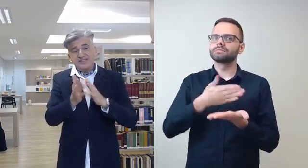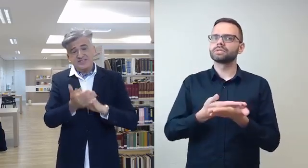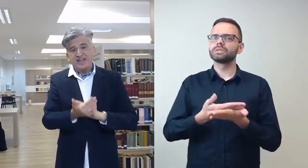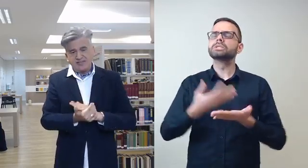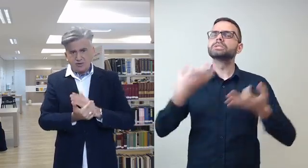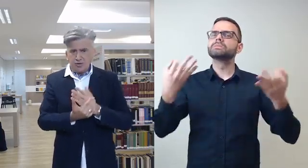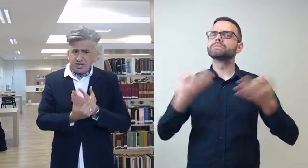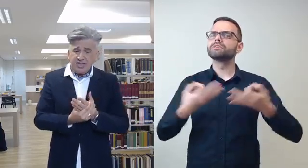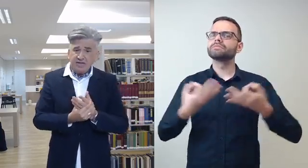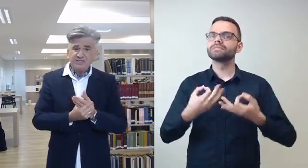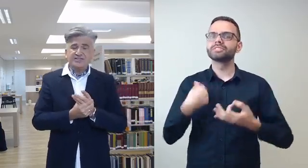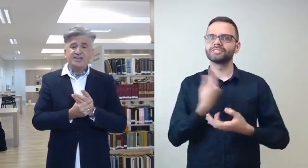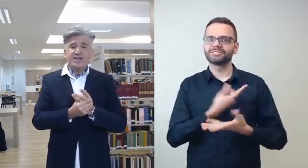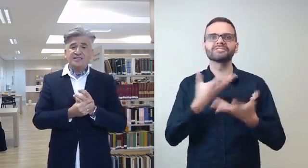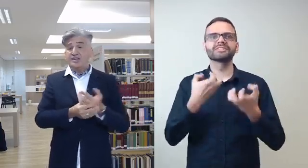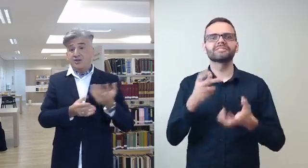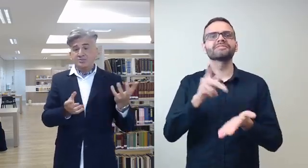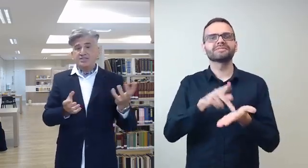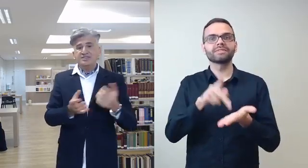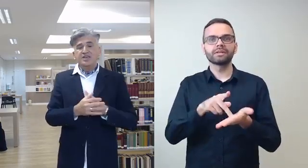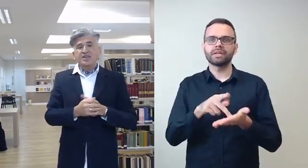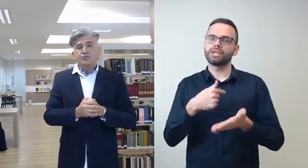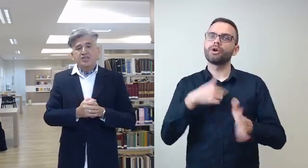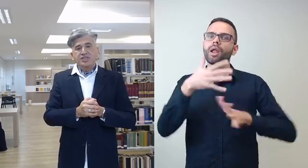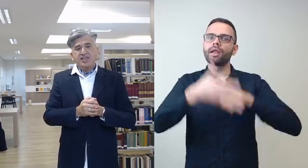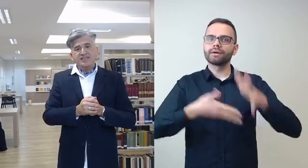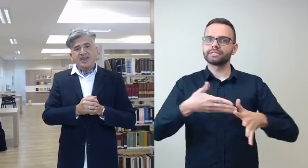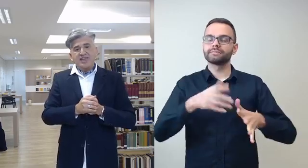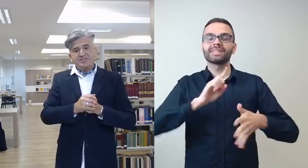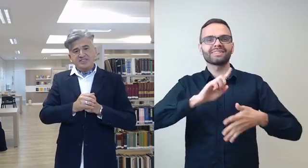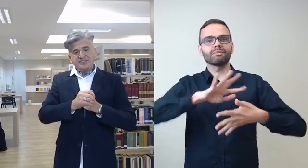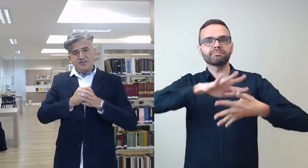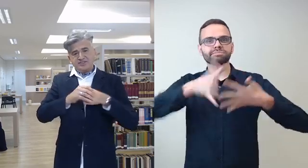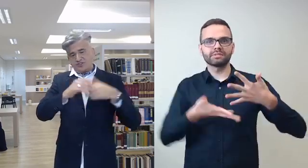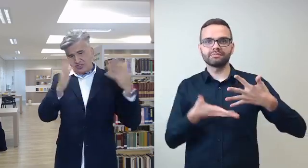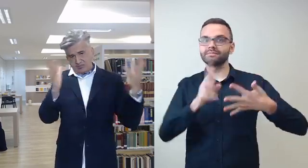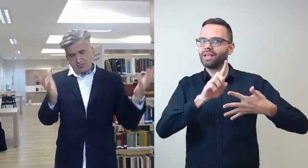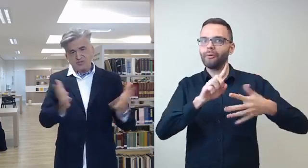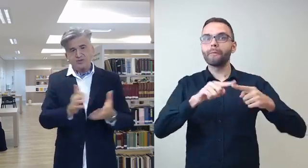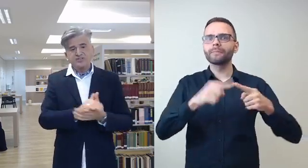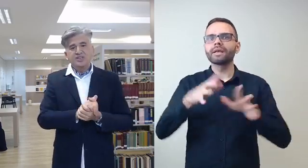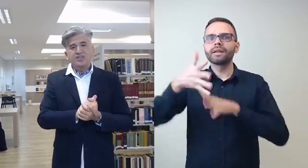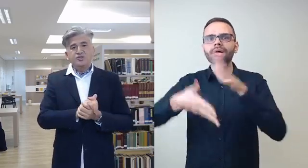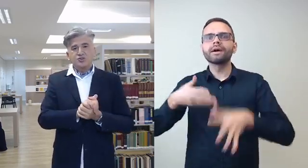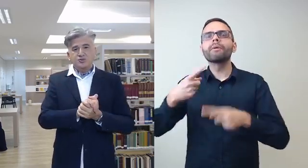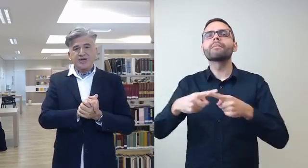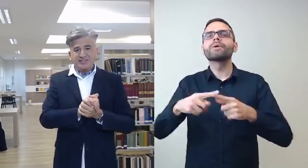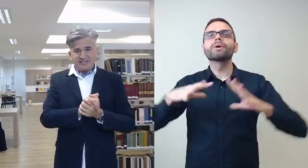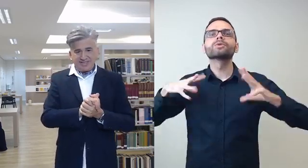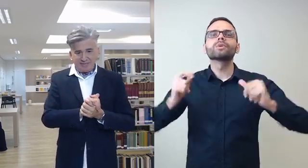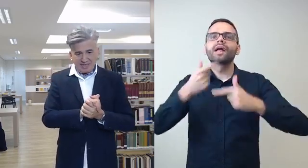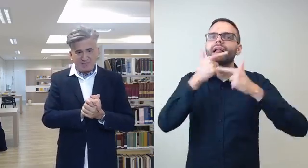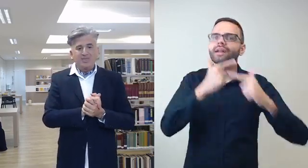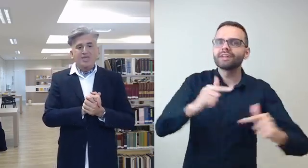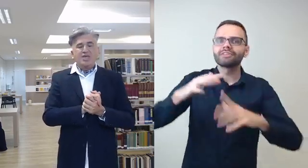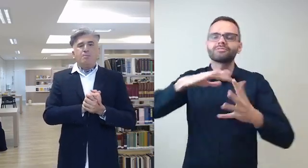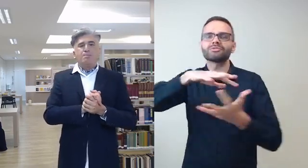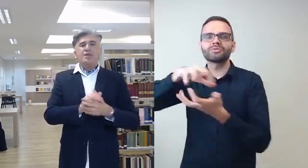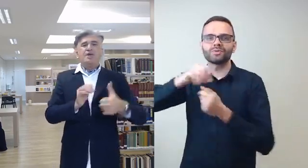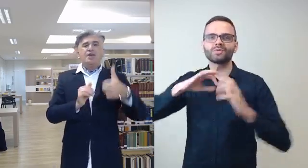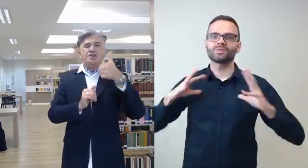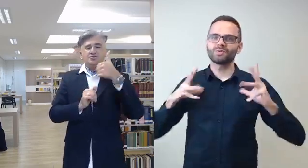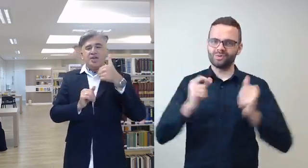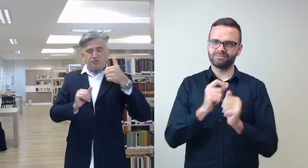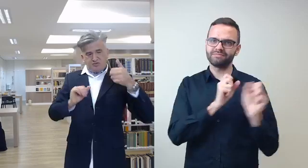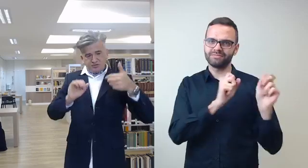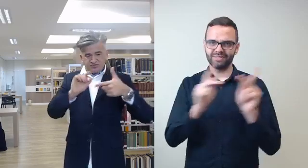línguas de sinais. Eu coloquei línguas de sinais e não libras, porque essa live está sendo assistida por pessoas de outros países também.